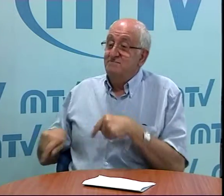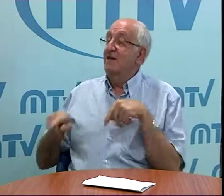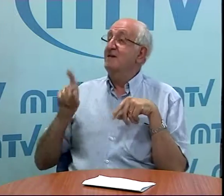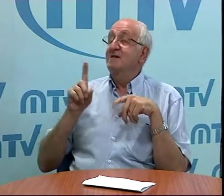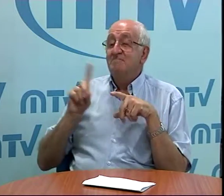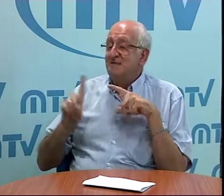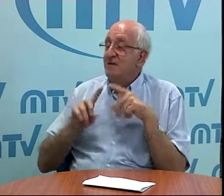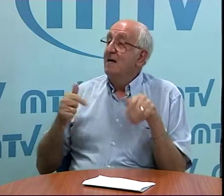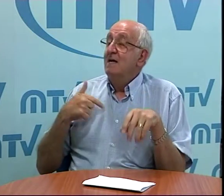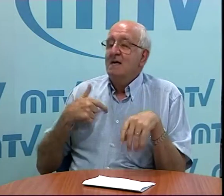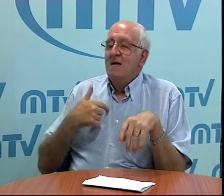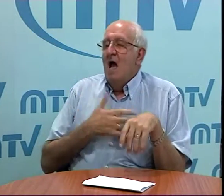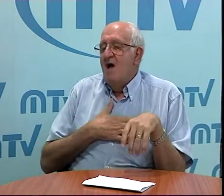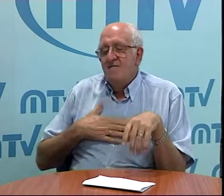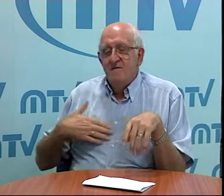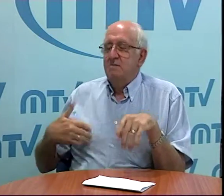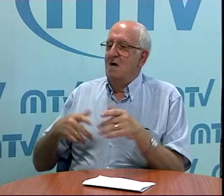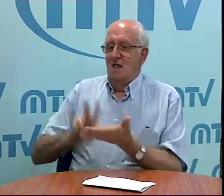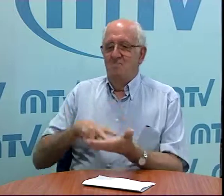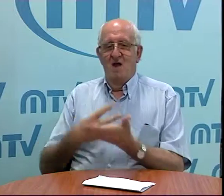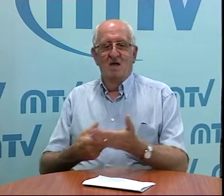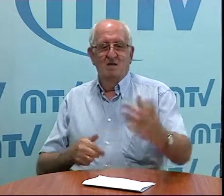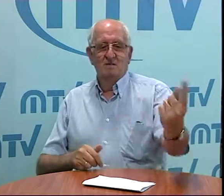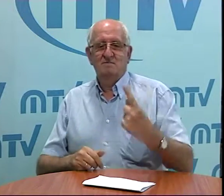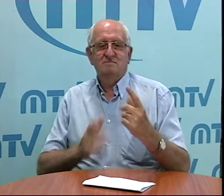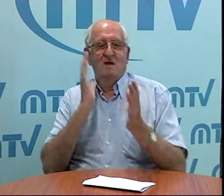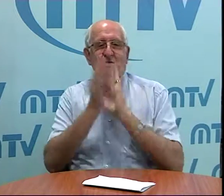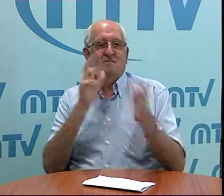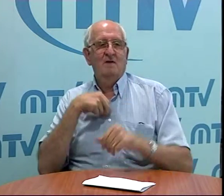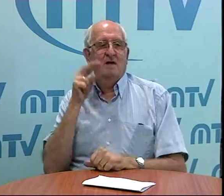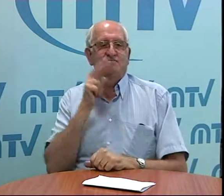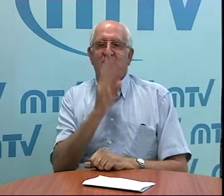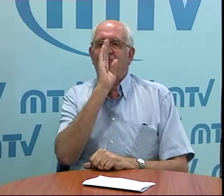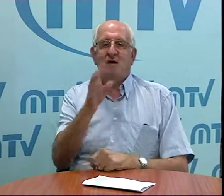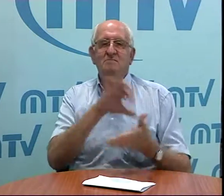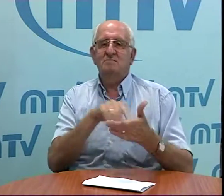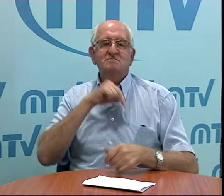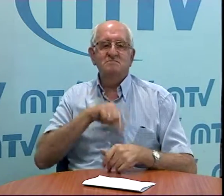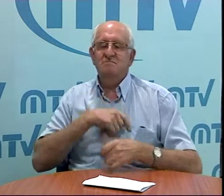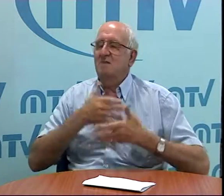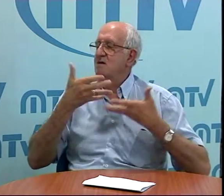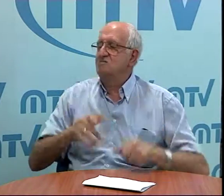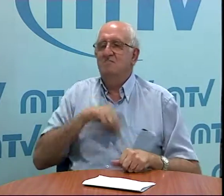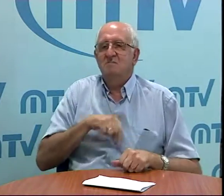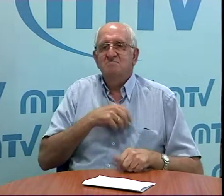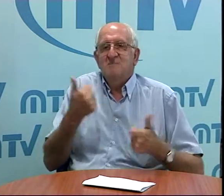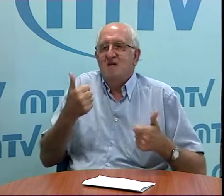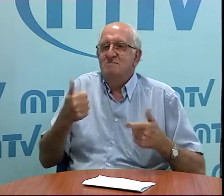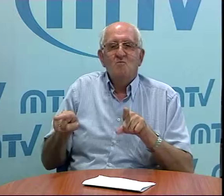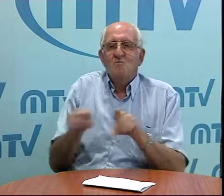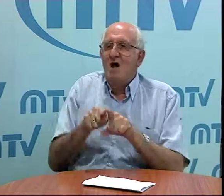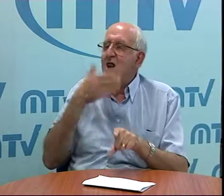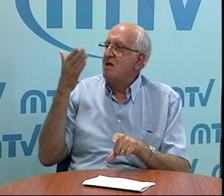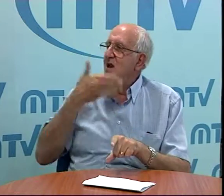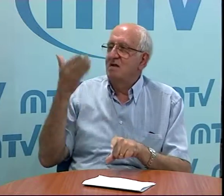diciendo, porque claro, no es una interpretación simultánea. Entonces yo, por ejemplo, una de las cosas que sí estoy reivindicando sería tener un intérprete